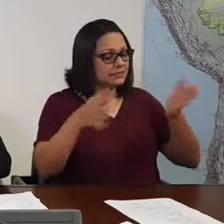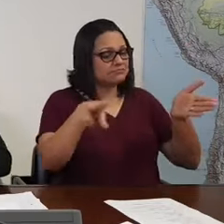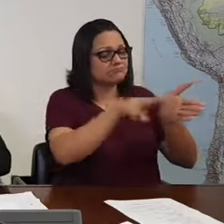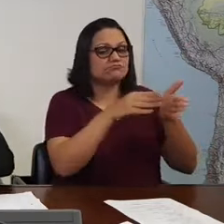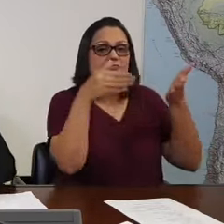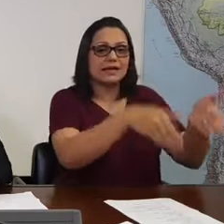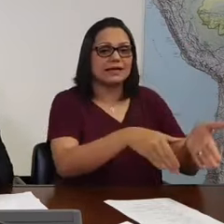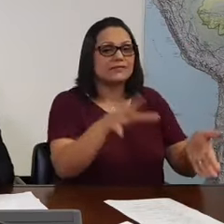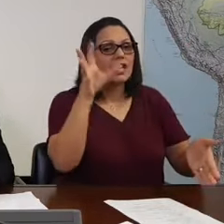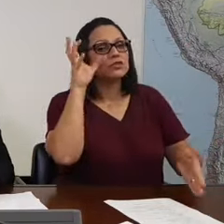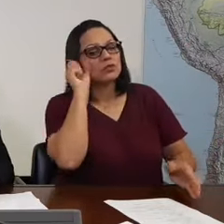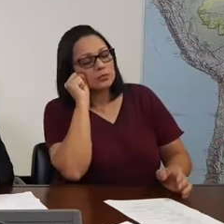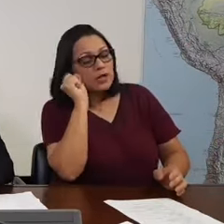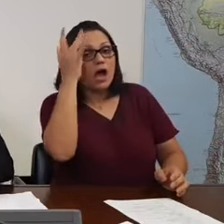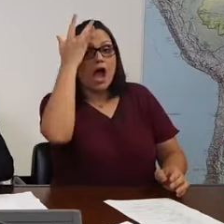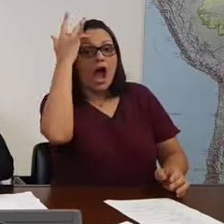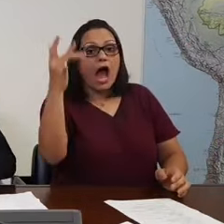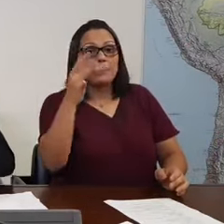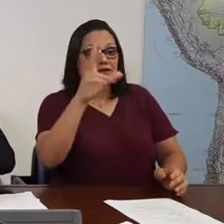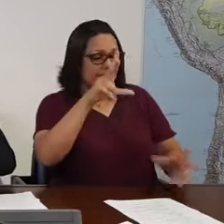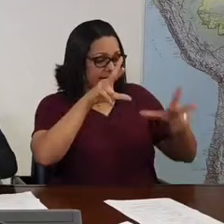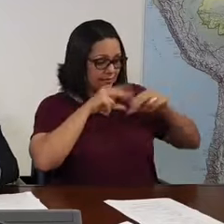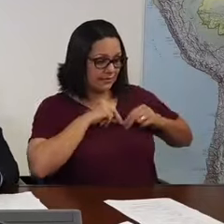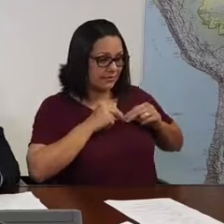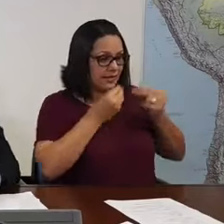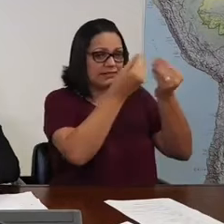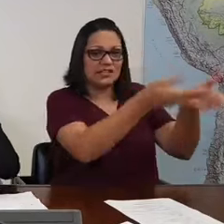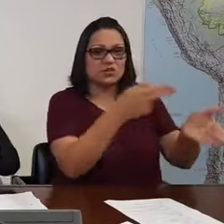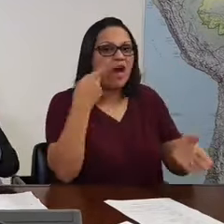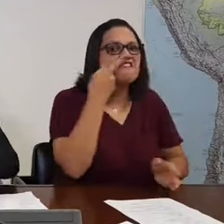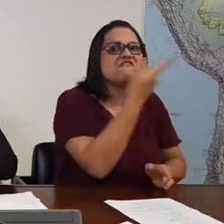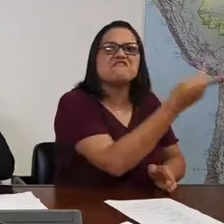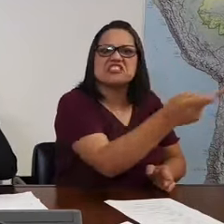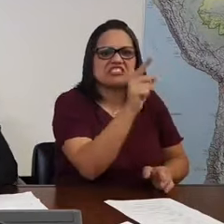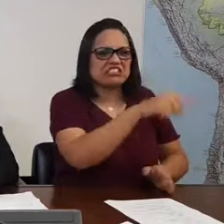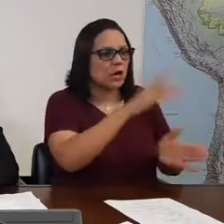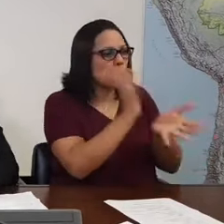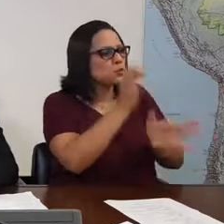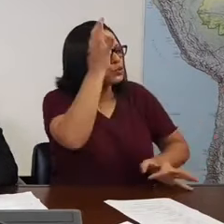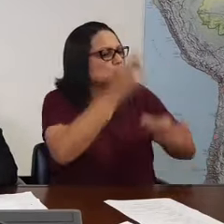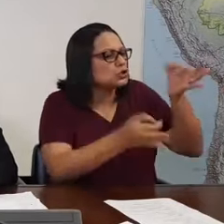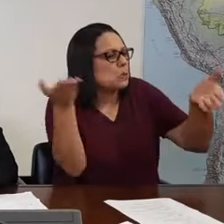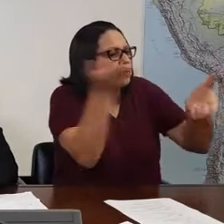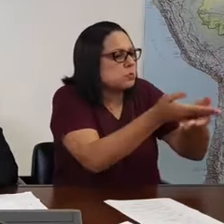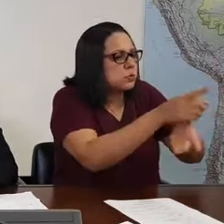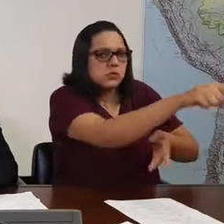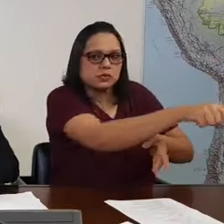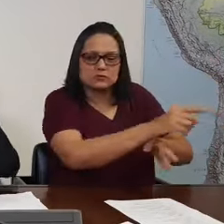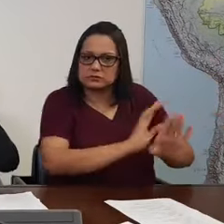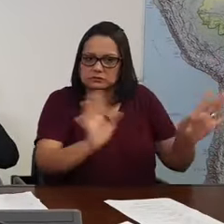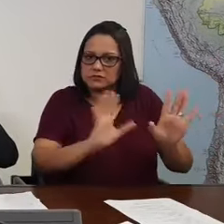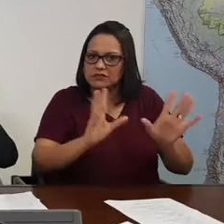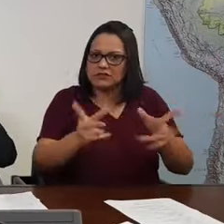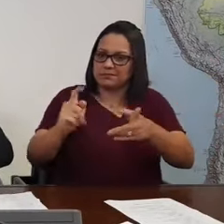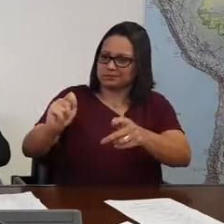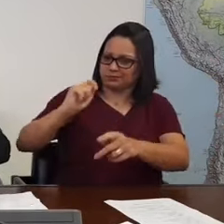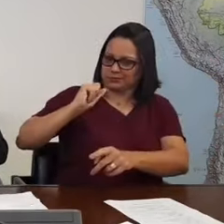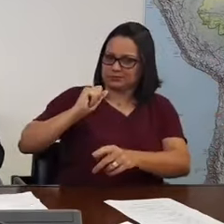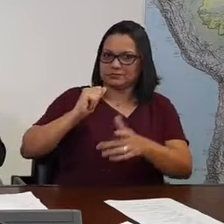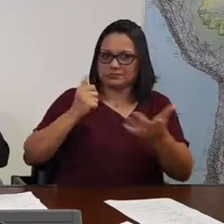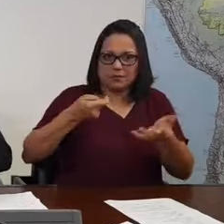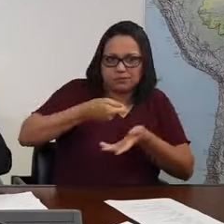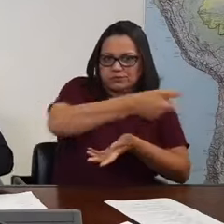ele recebe uma medalha e não a visita de um oficial de justiça para intimá-lo para responder um processo. Então, isso